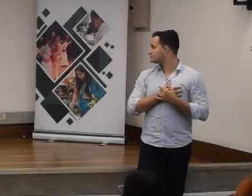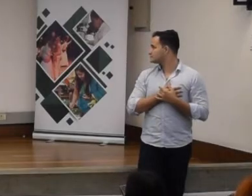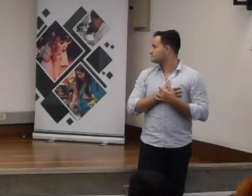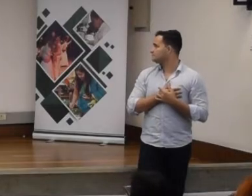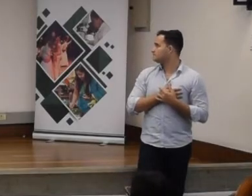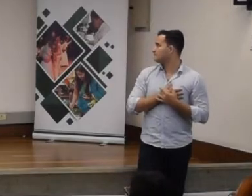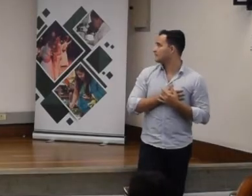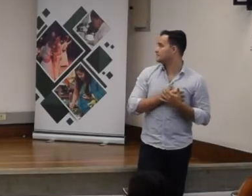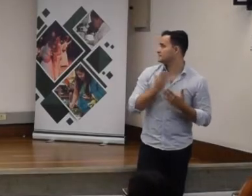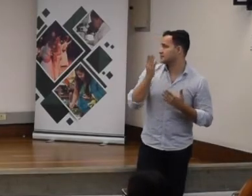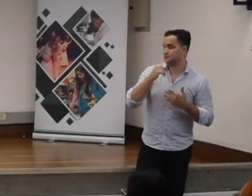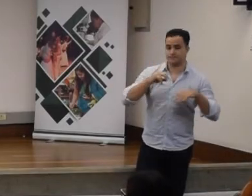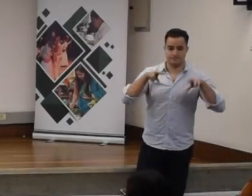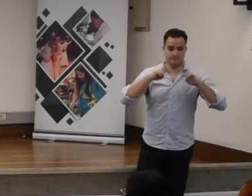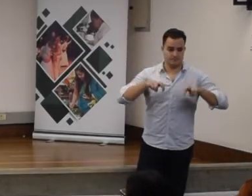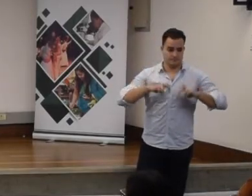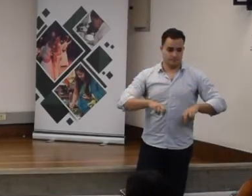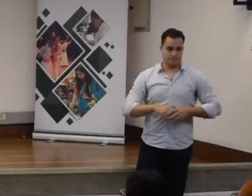año pasado